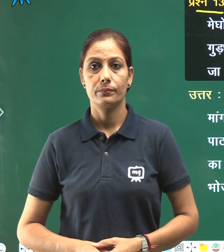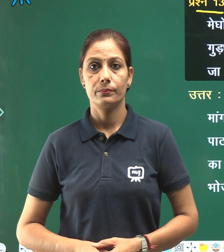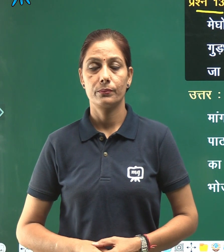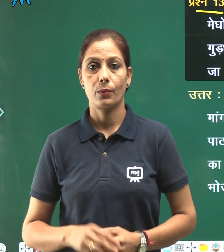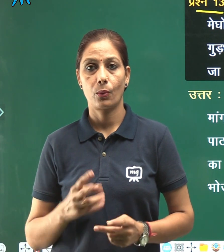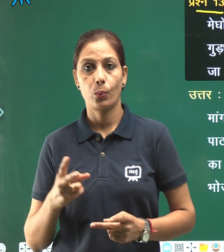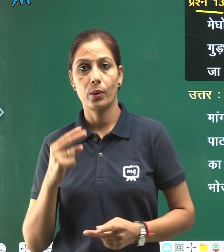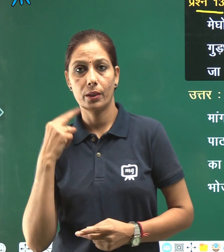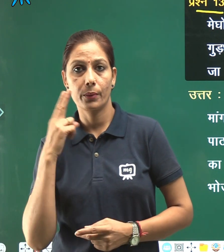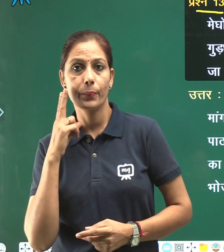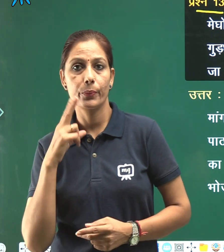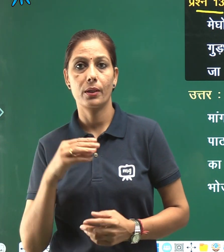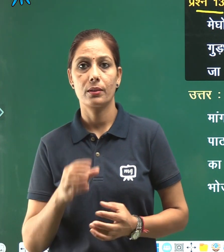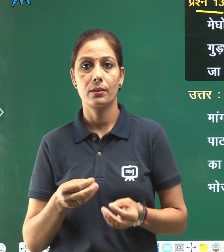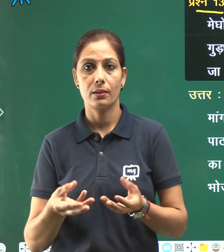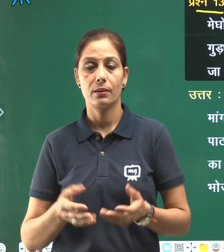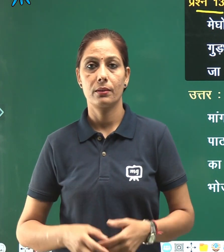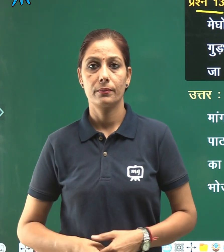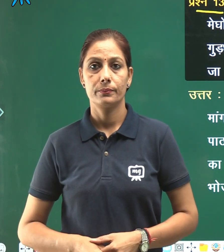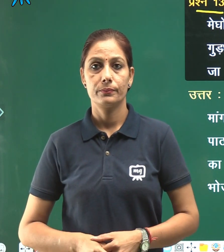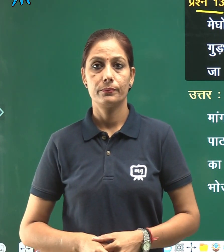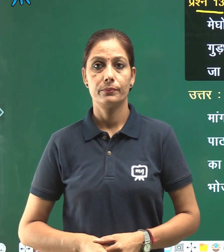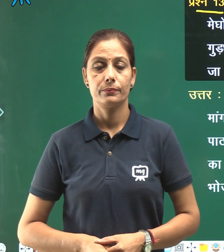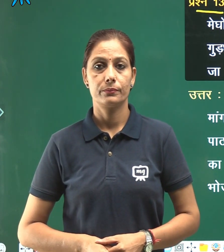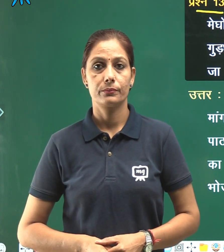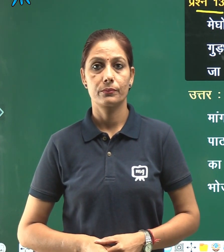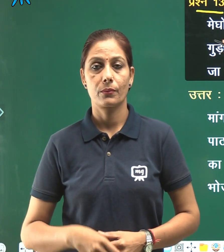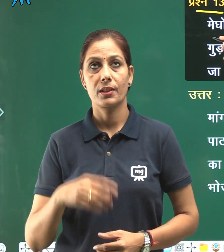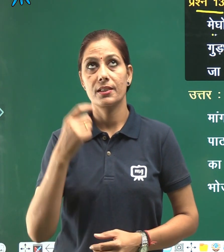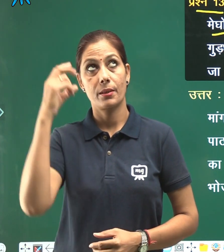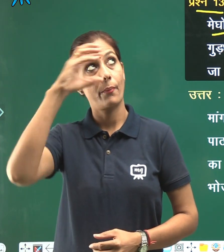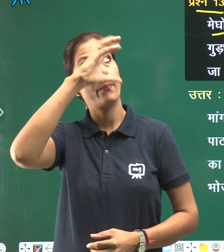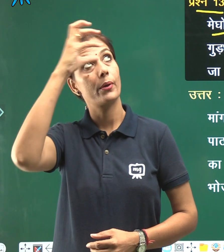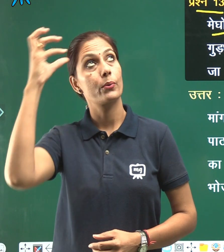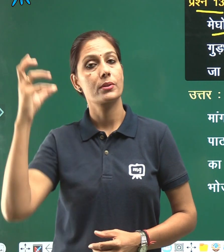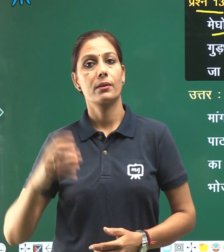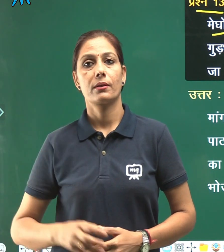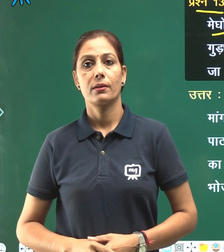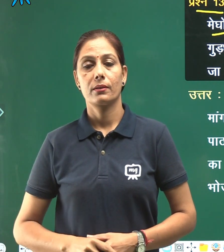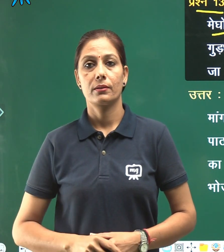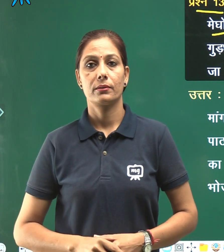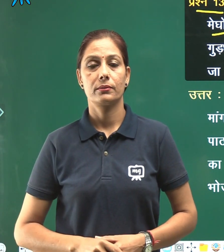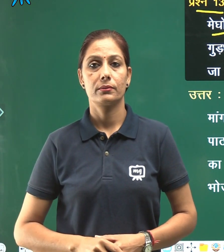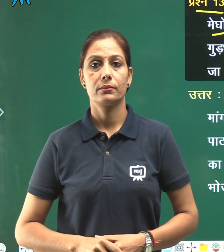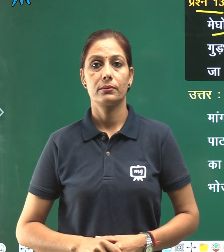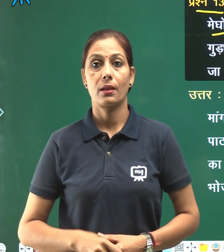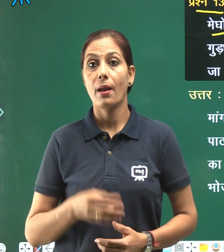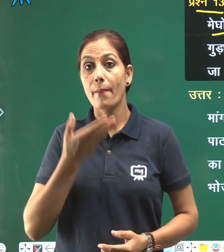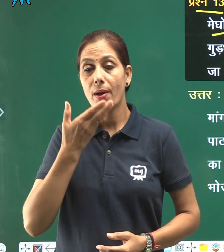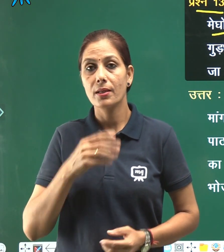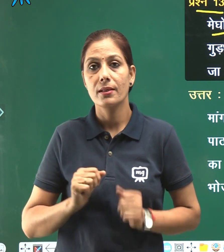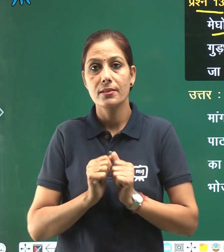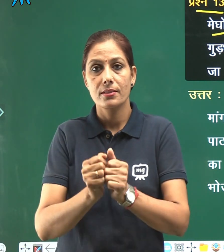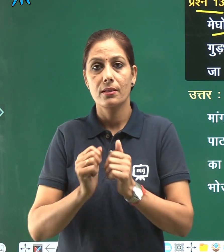गुड़धानी दे मेघों से पानी के साथ साथ